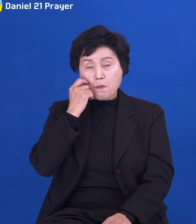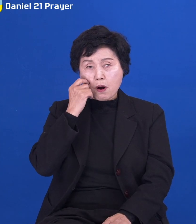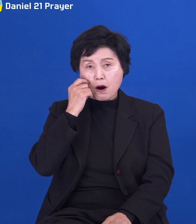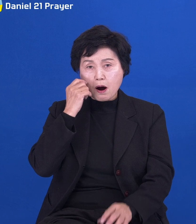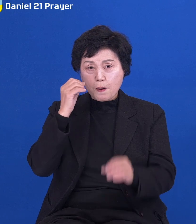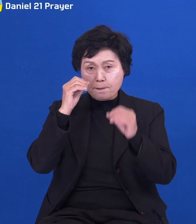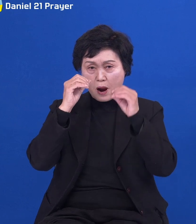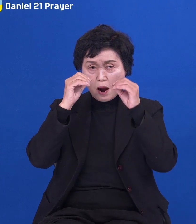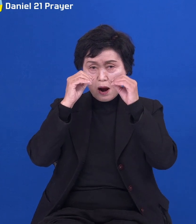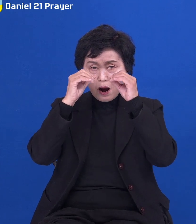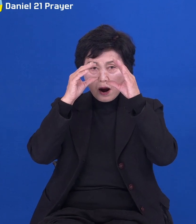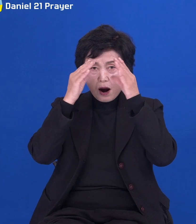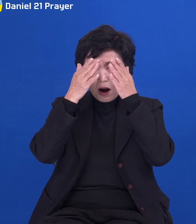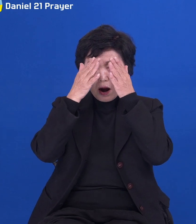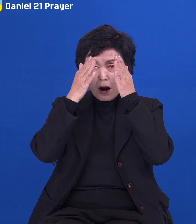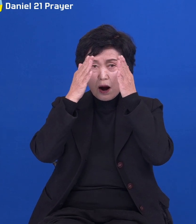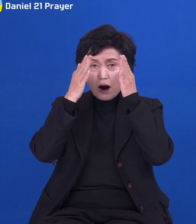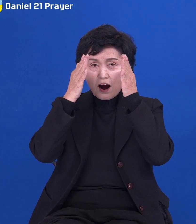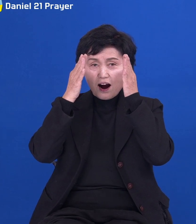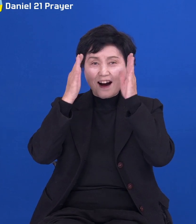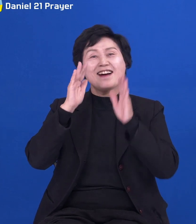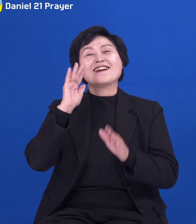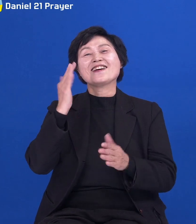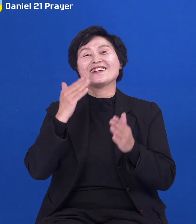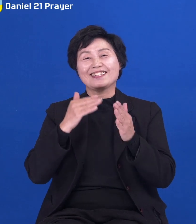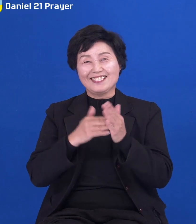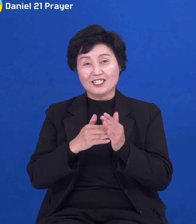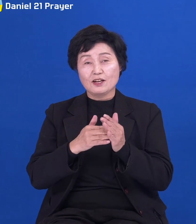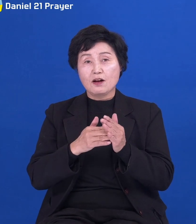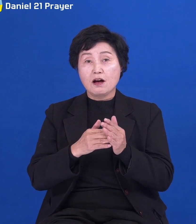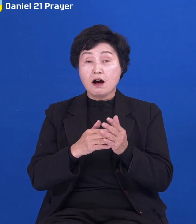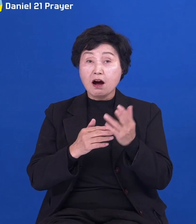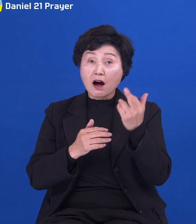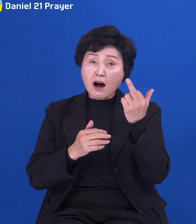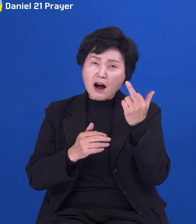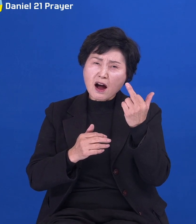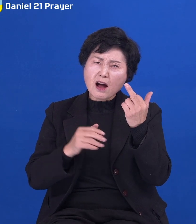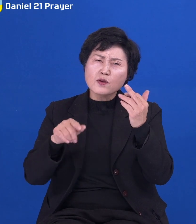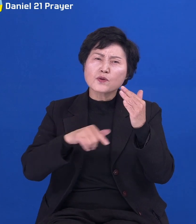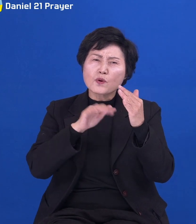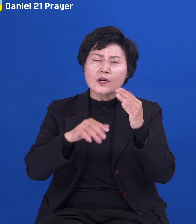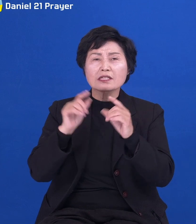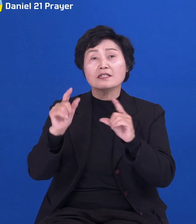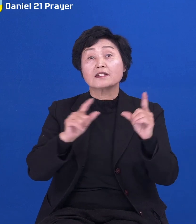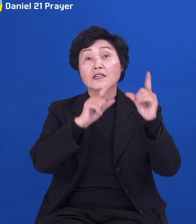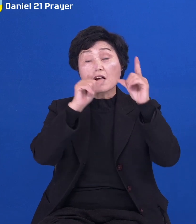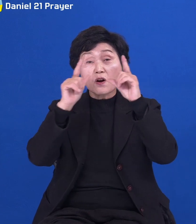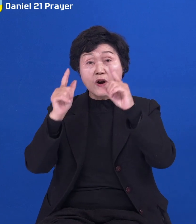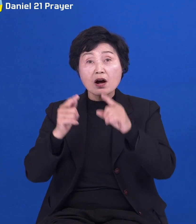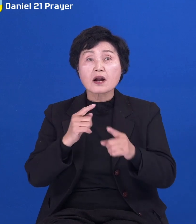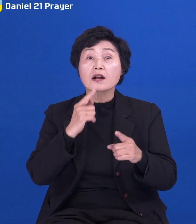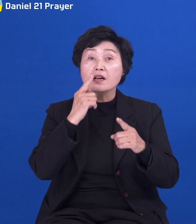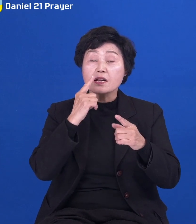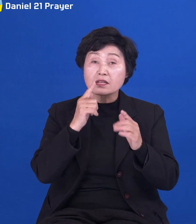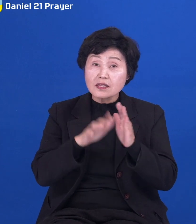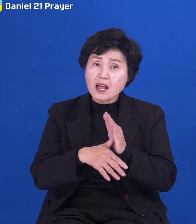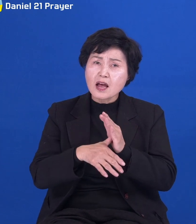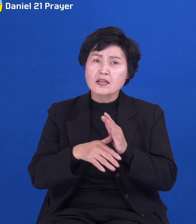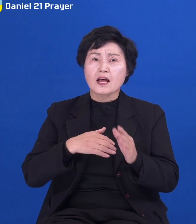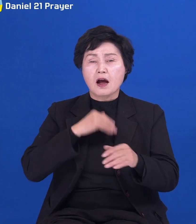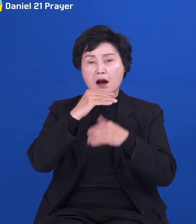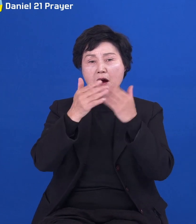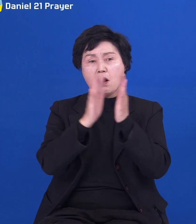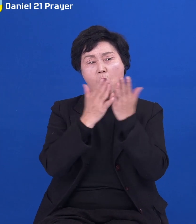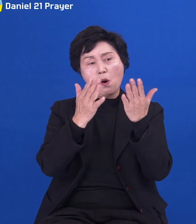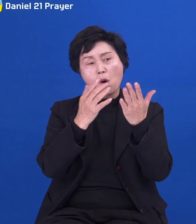것을 그때야 조금 알게 됐어요. 산에서 생활을 하면서 저는 그때 성경에 대해서 좀 배우고 싶었어요. 제가